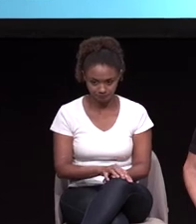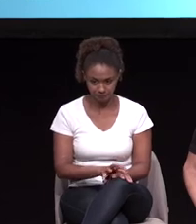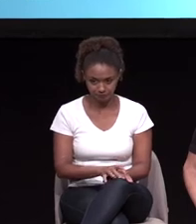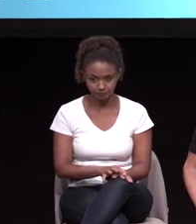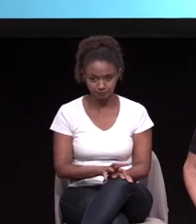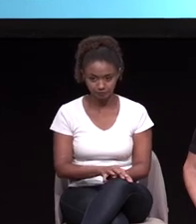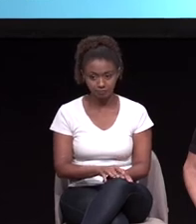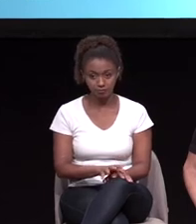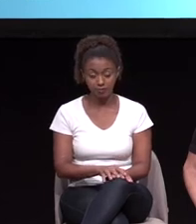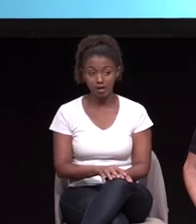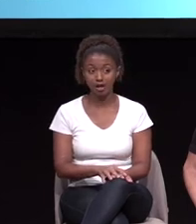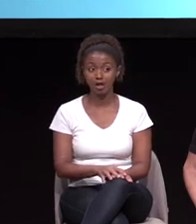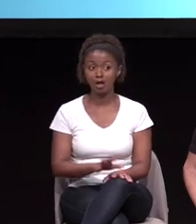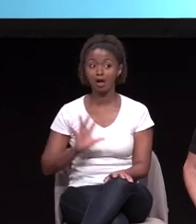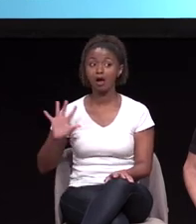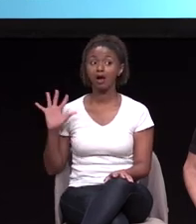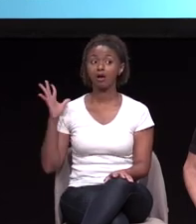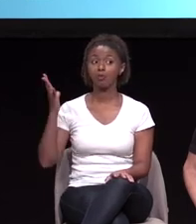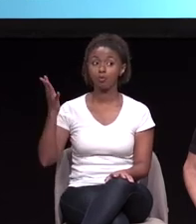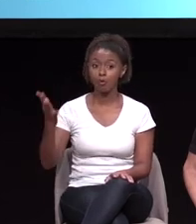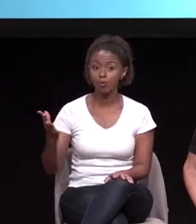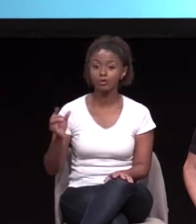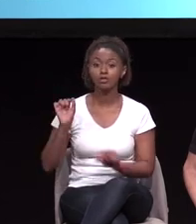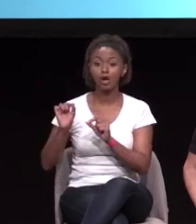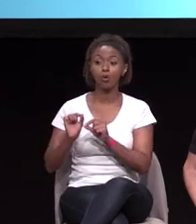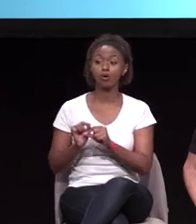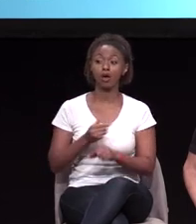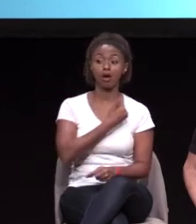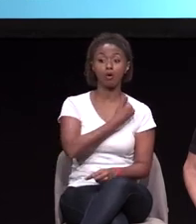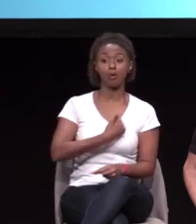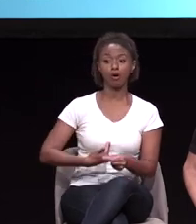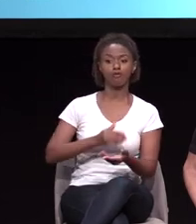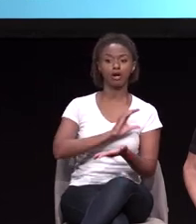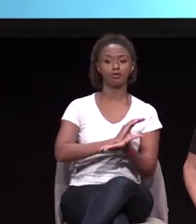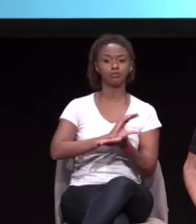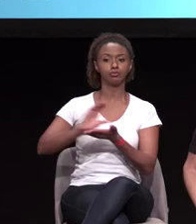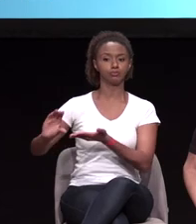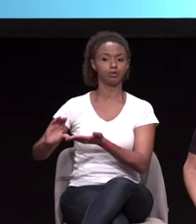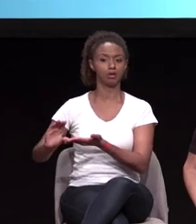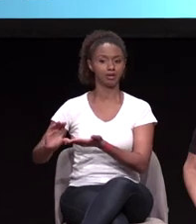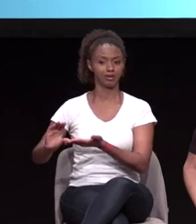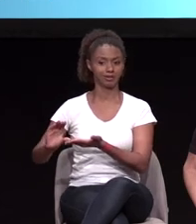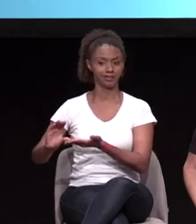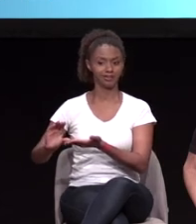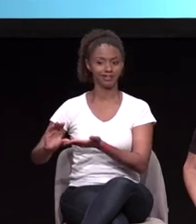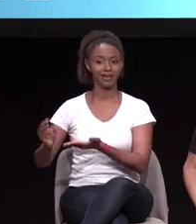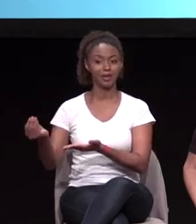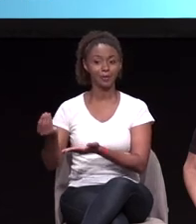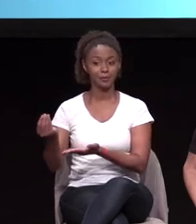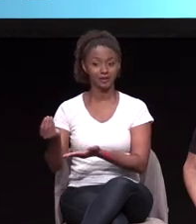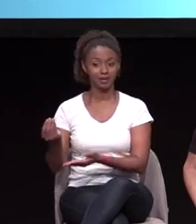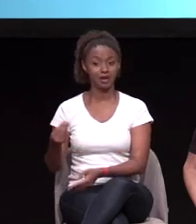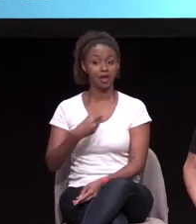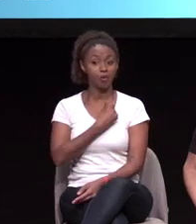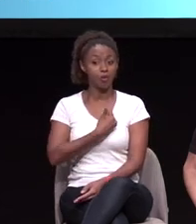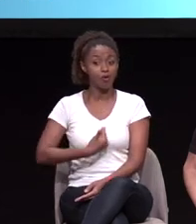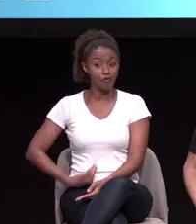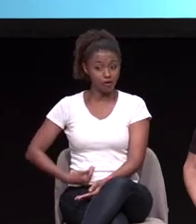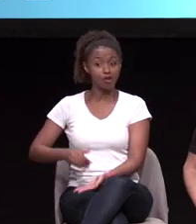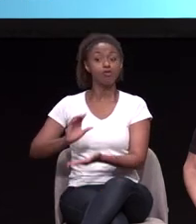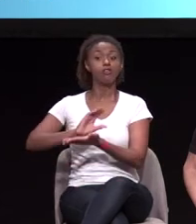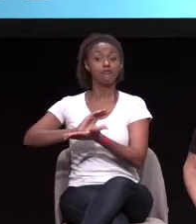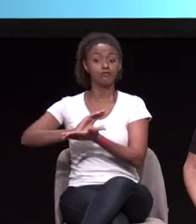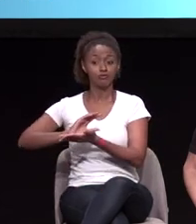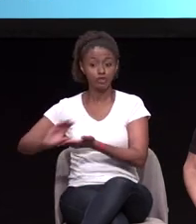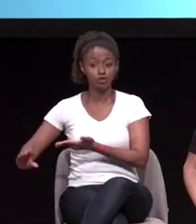houve um concurso investimento do estado com que anísio teixeira o modelo dinheiro dele teu parte enquanto o